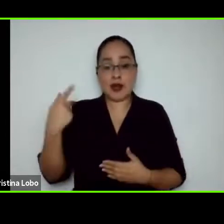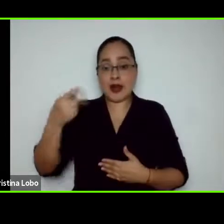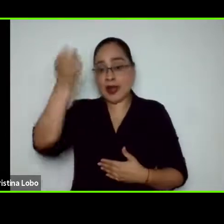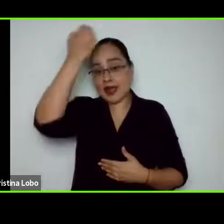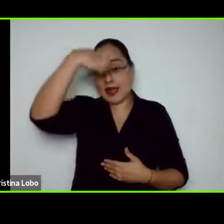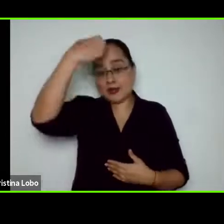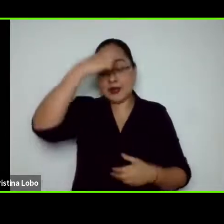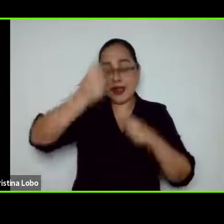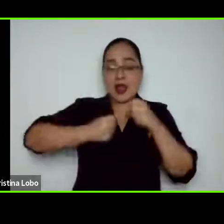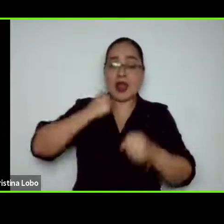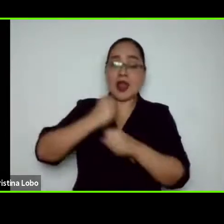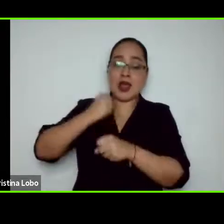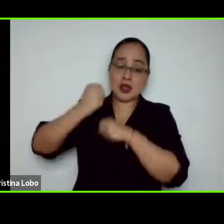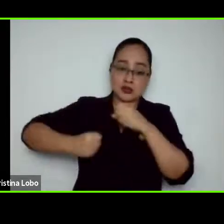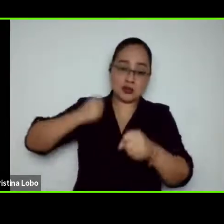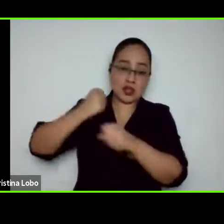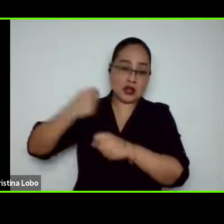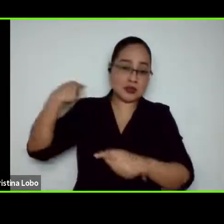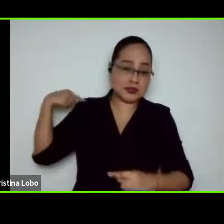años